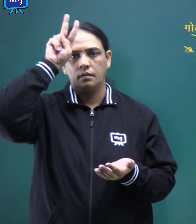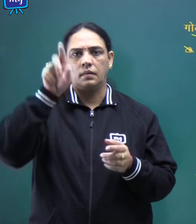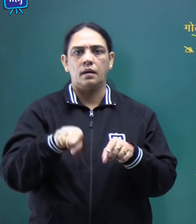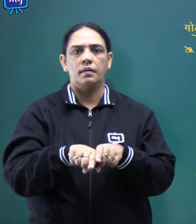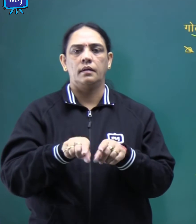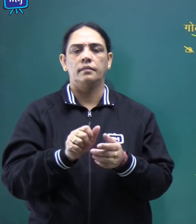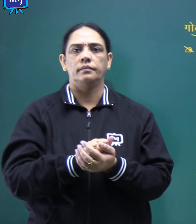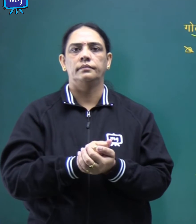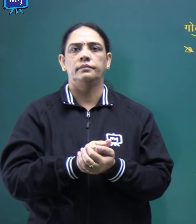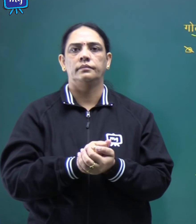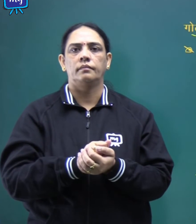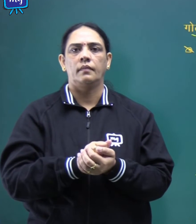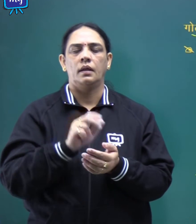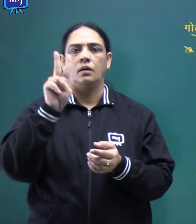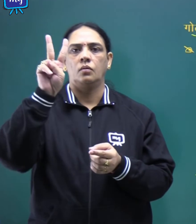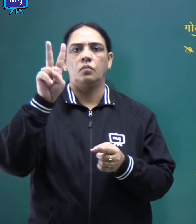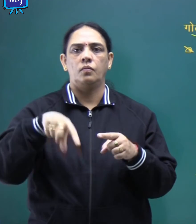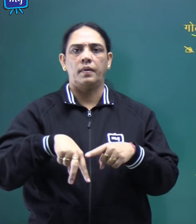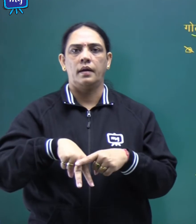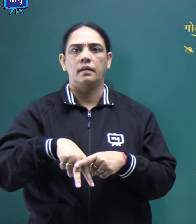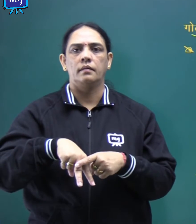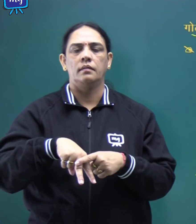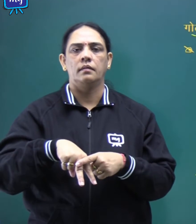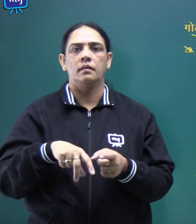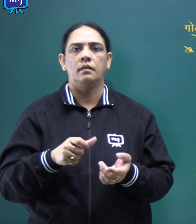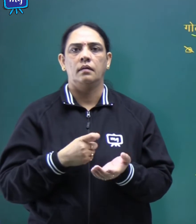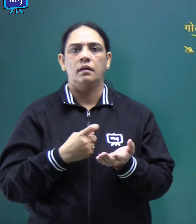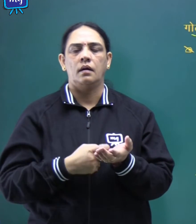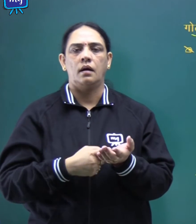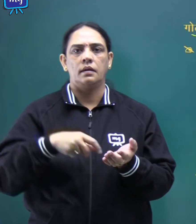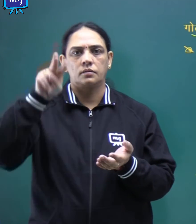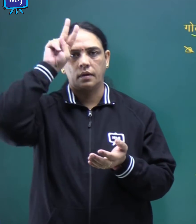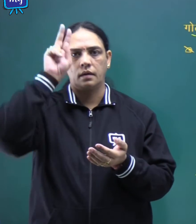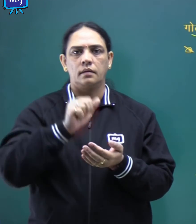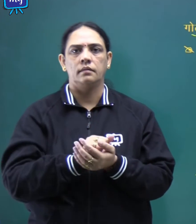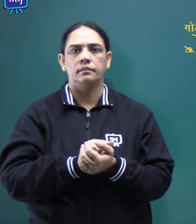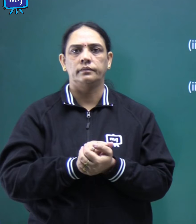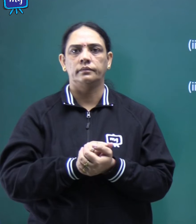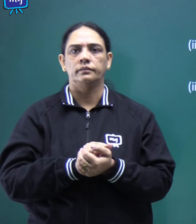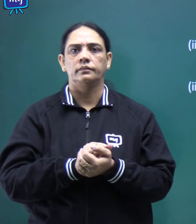बराबर 2 पाई आर स्क्वायर।